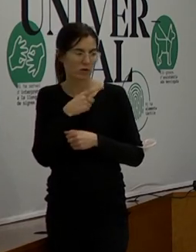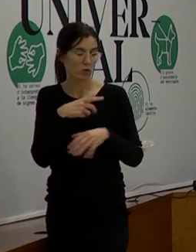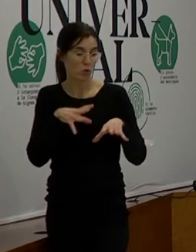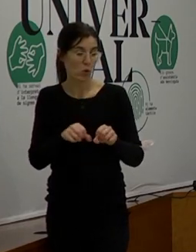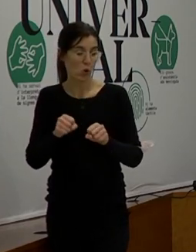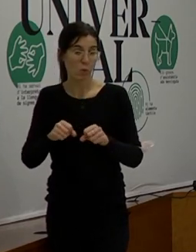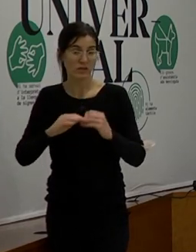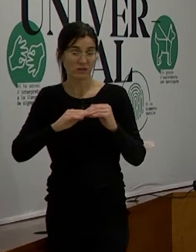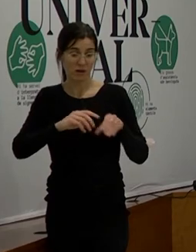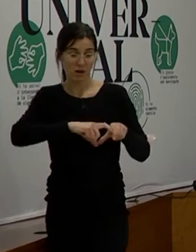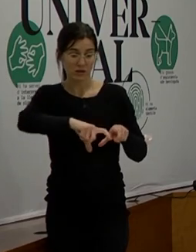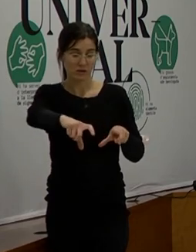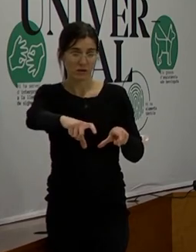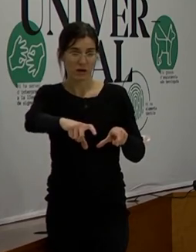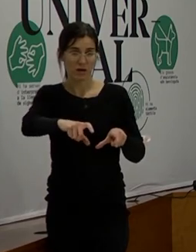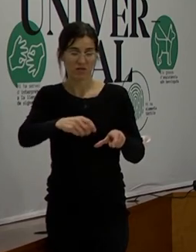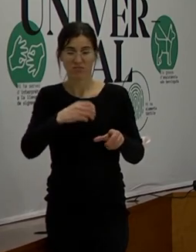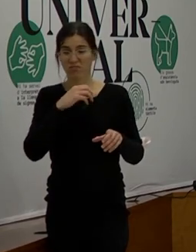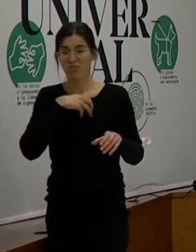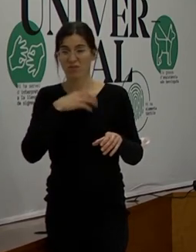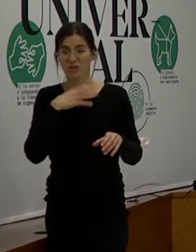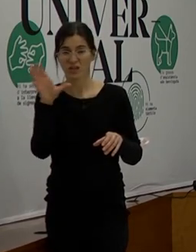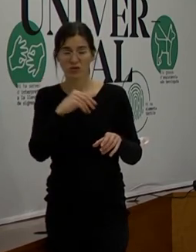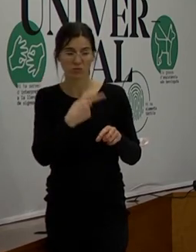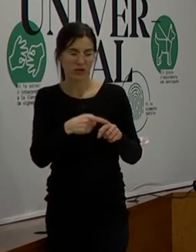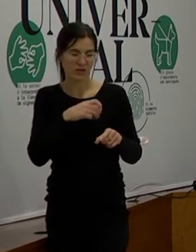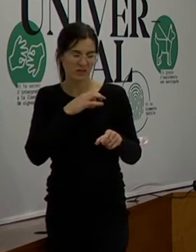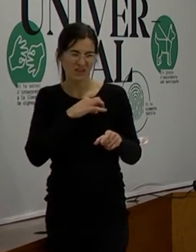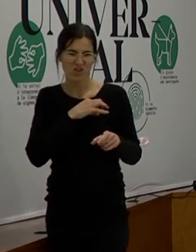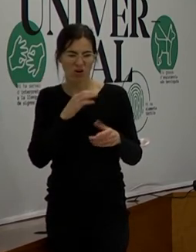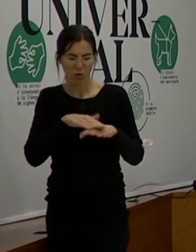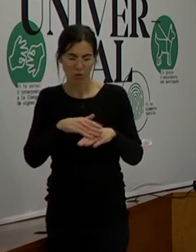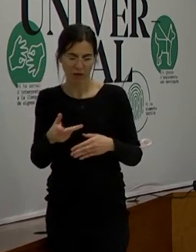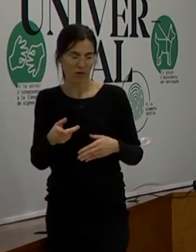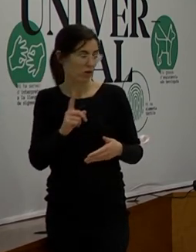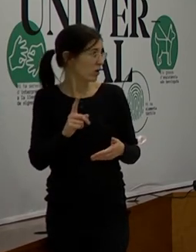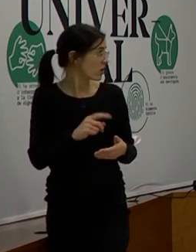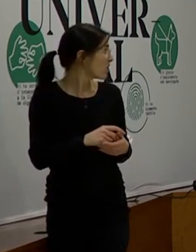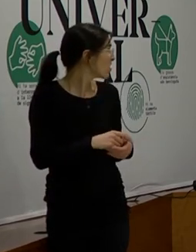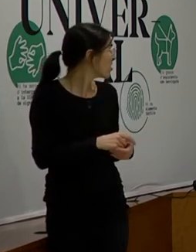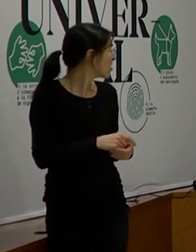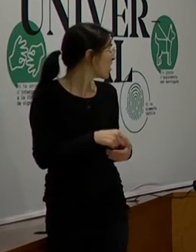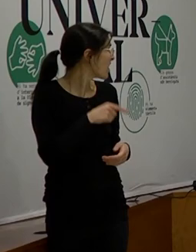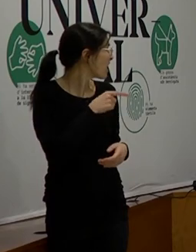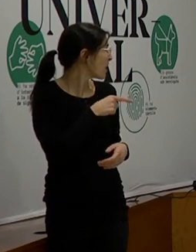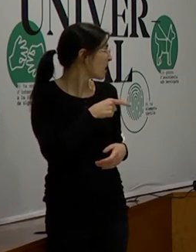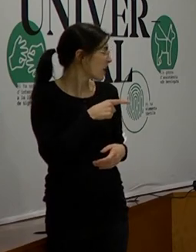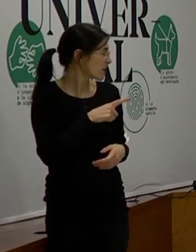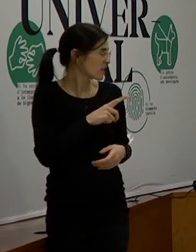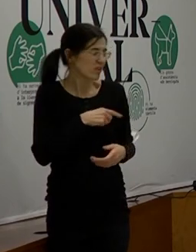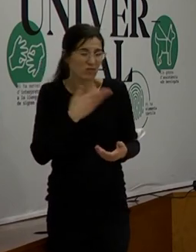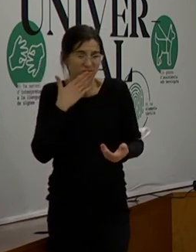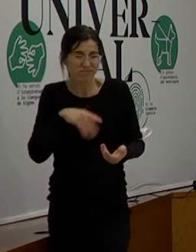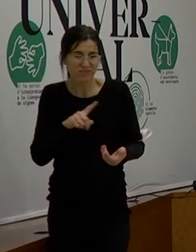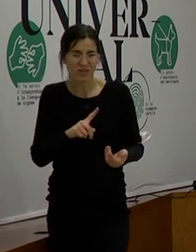ocupis part de la vorera fastiguejant a tothom per culpa de que aquest senyor... O sigui, no. No, aquesta plaça no ha d'estar aquí, ha d'estar en un altre